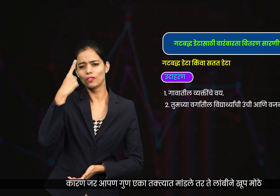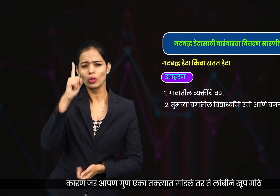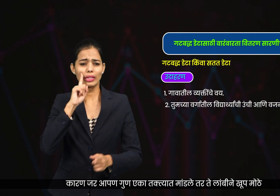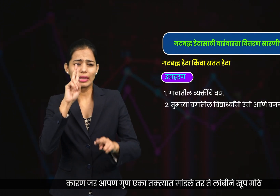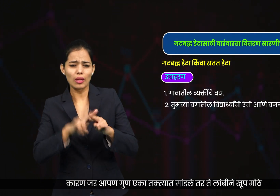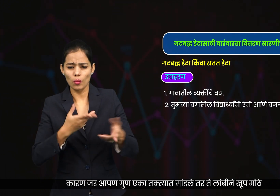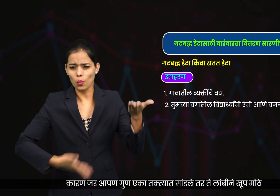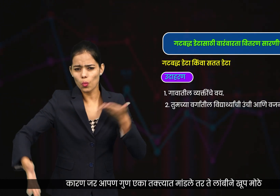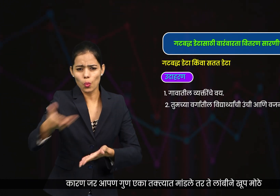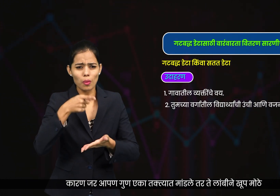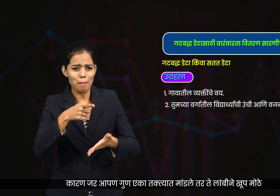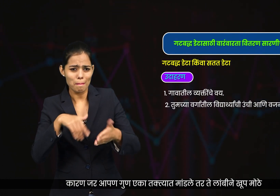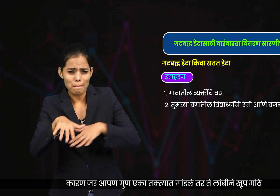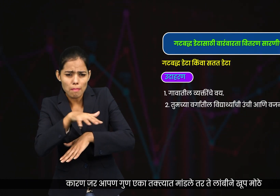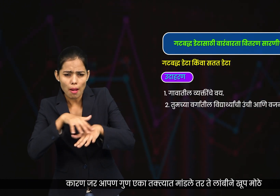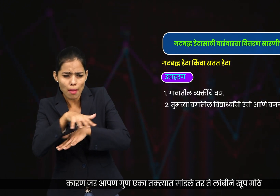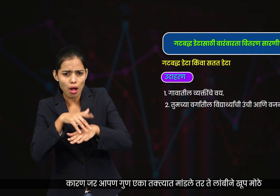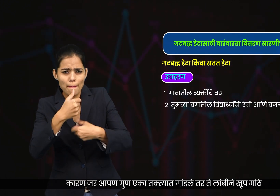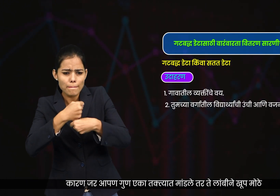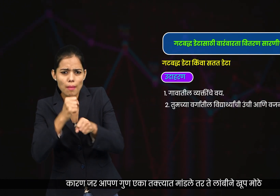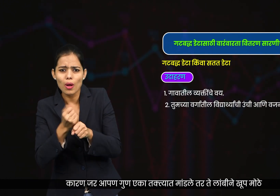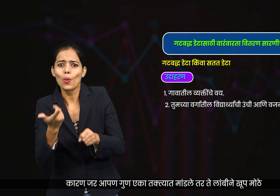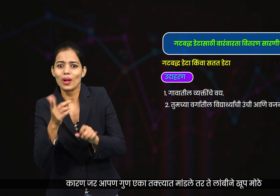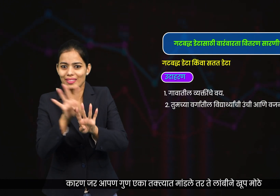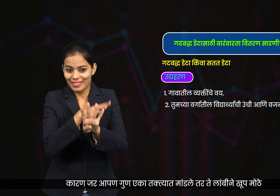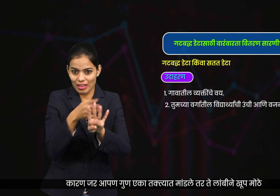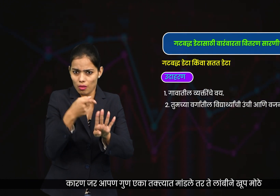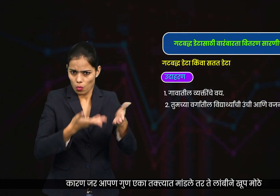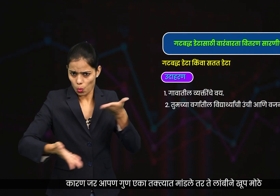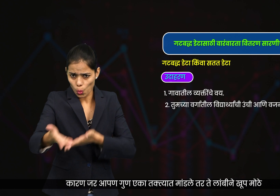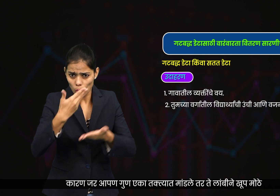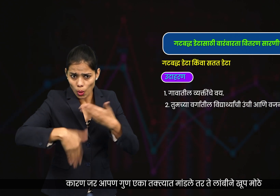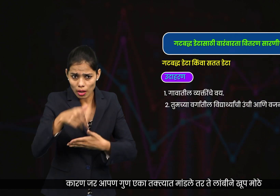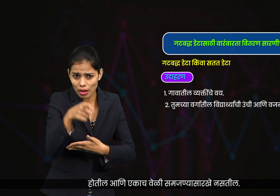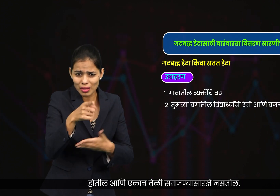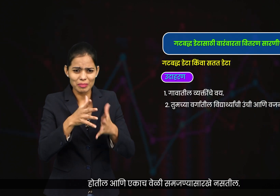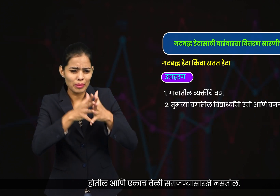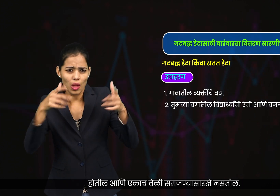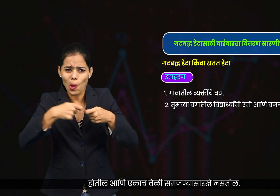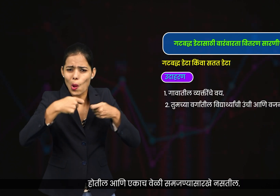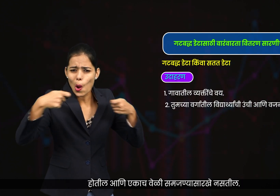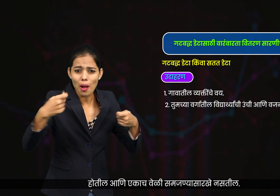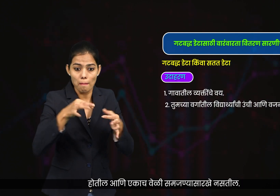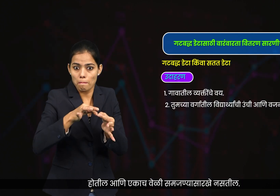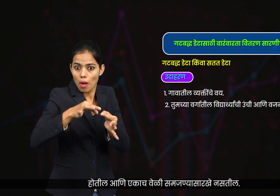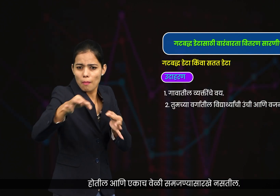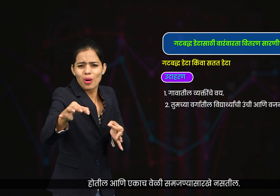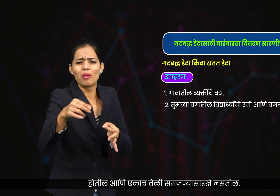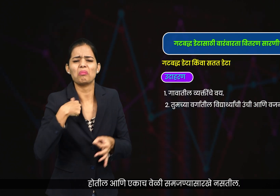कारण जर आपण गुण एका तक्त्यात मांडले तर ते लांबीने खूप मोठे होतील आणि एकाच वेळी समजण्यासारखे